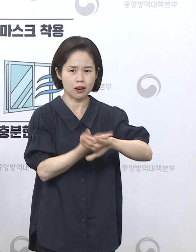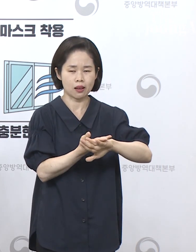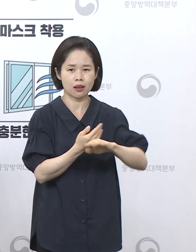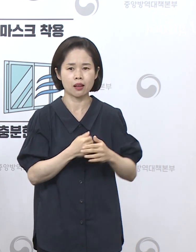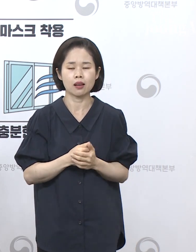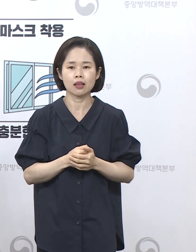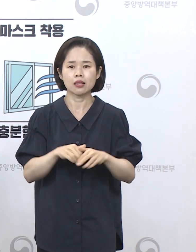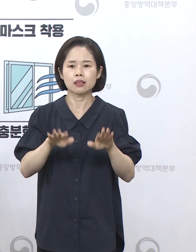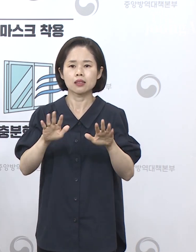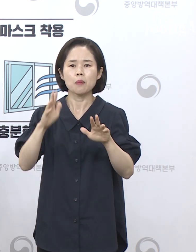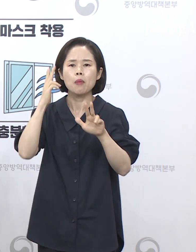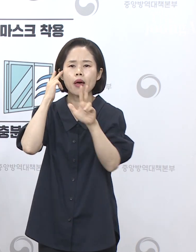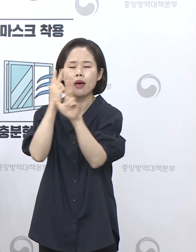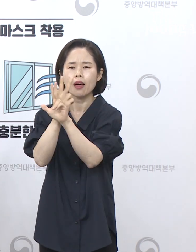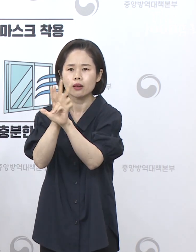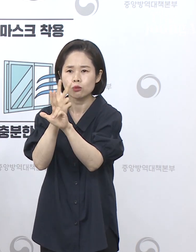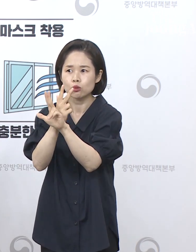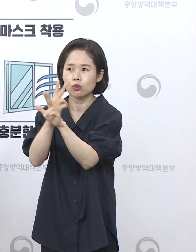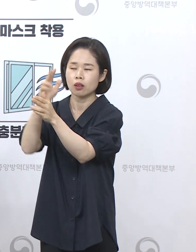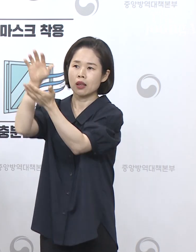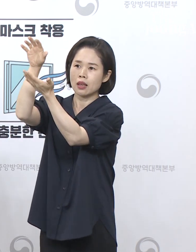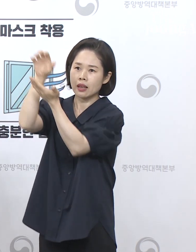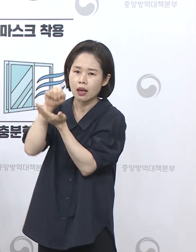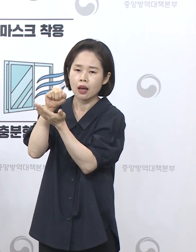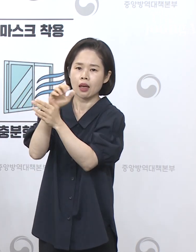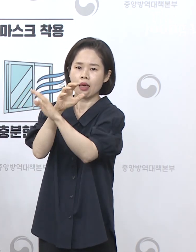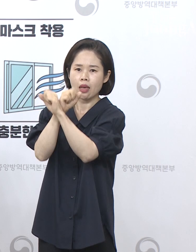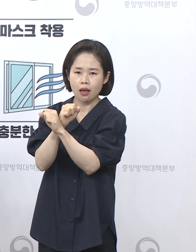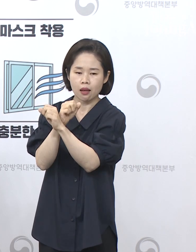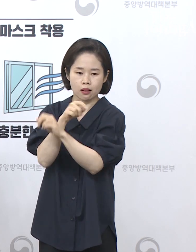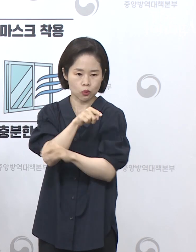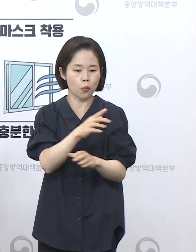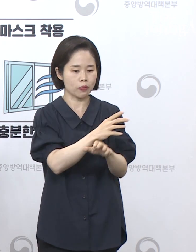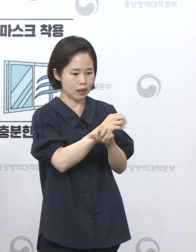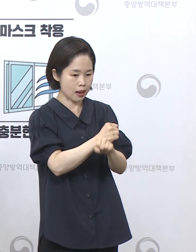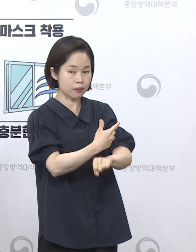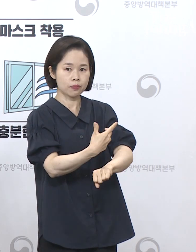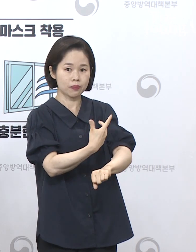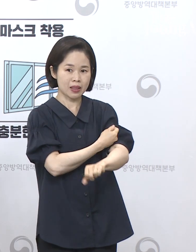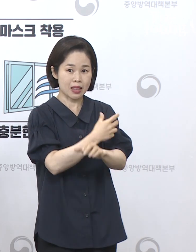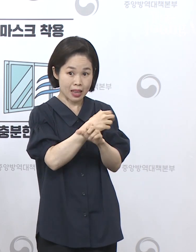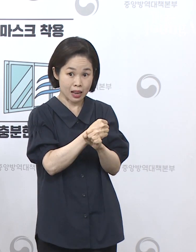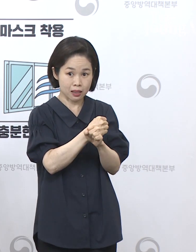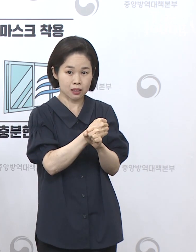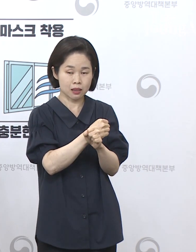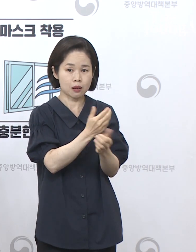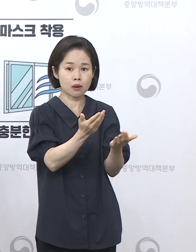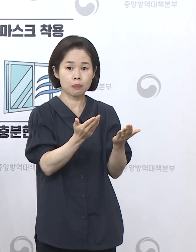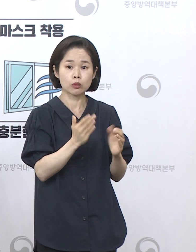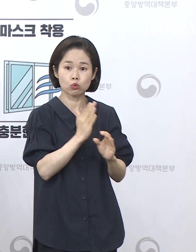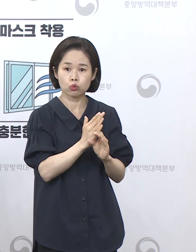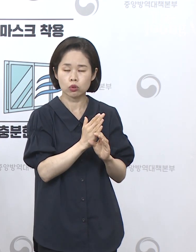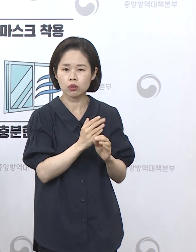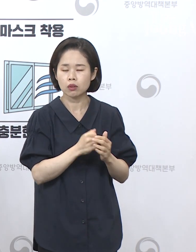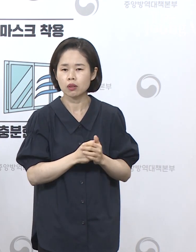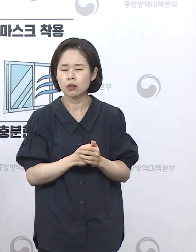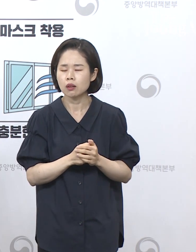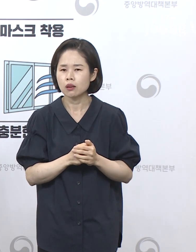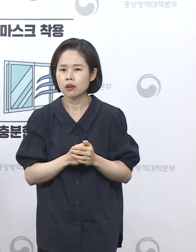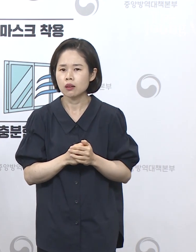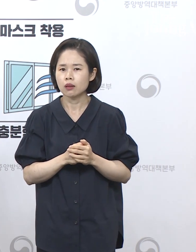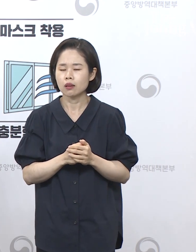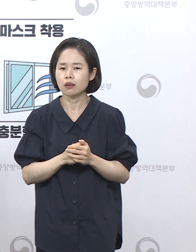물량을 기준으로 예약을 받고 있고요. 그다음에 세부적으로 조정하는 거는 확정된 그 공급 일정이 크게